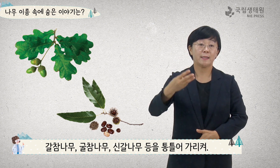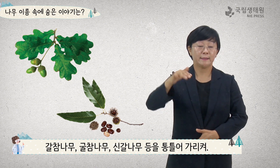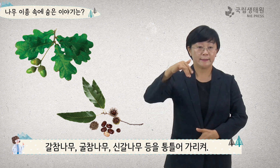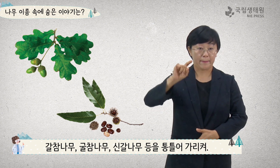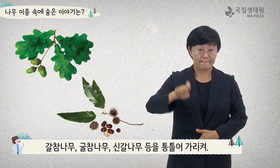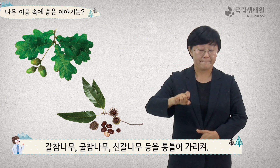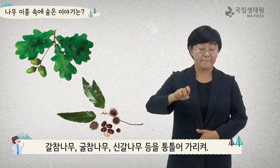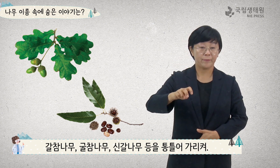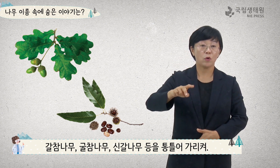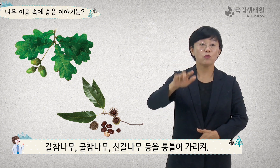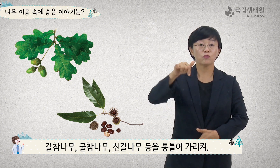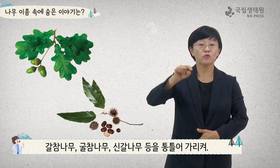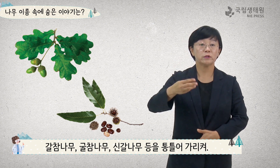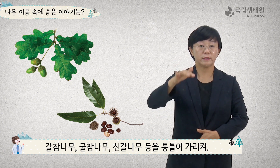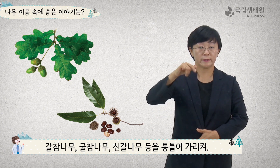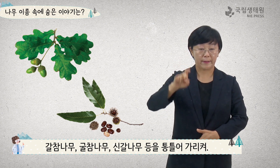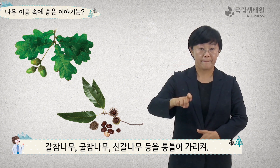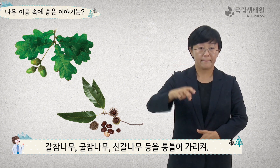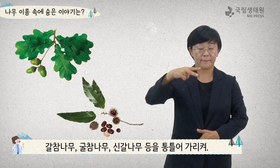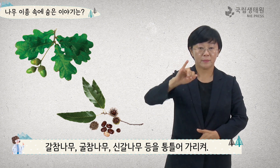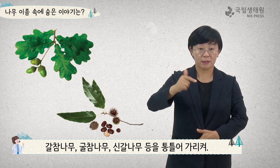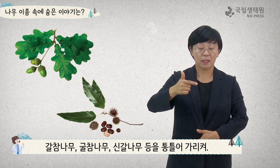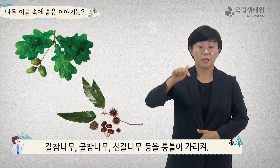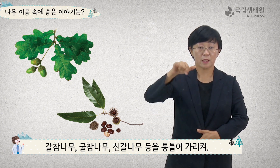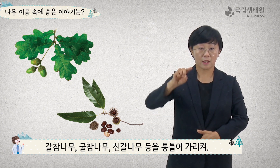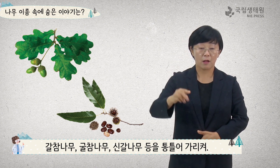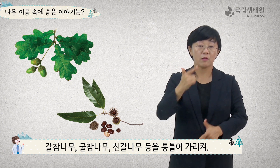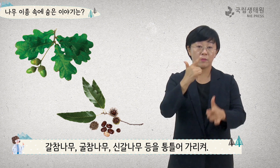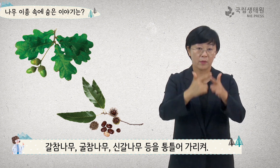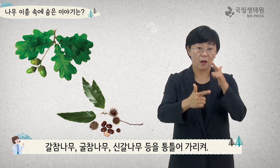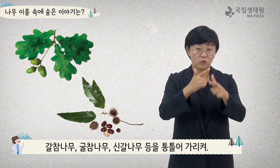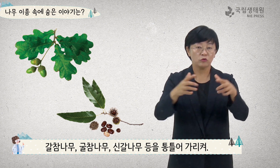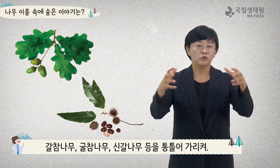갈참나무, 굴참나무, 신갈나무 등을 통틀어 가리켜.